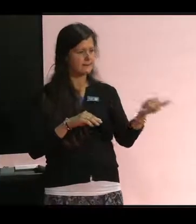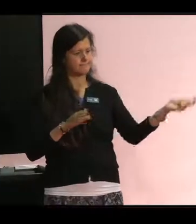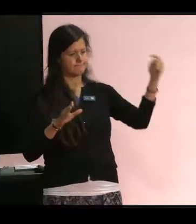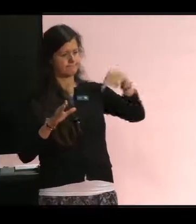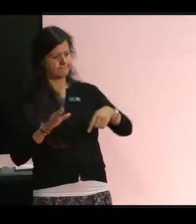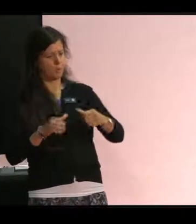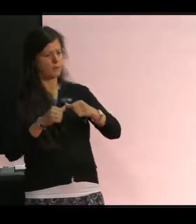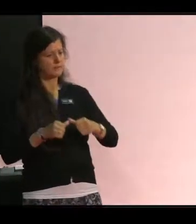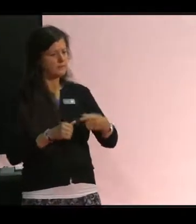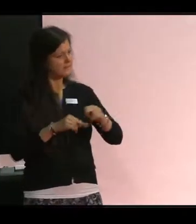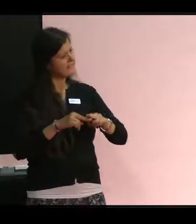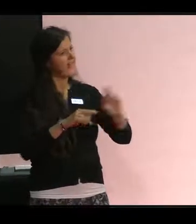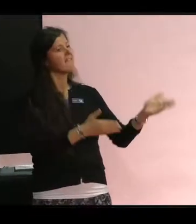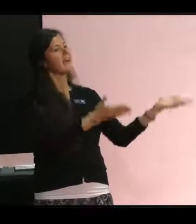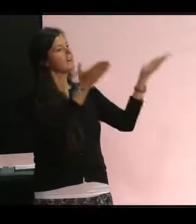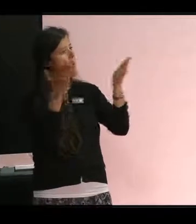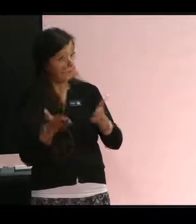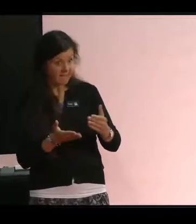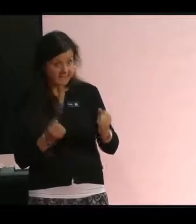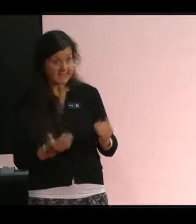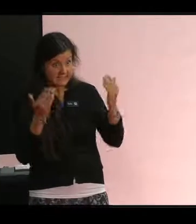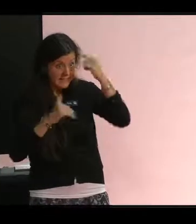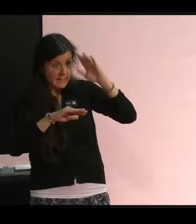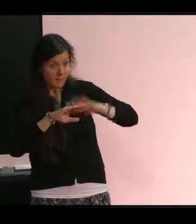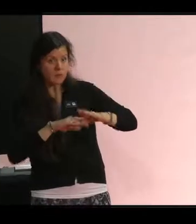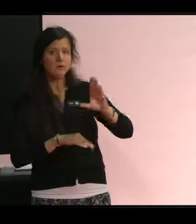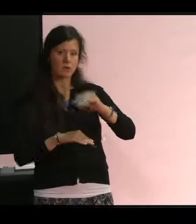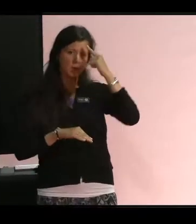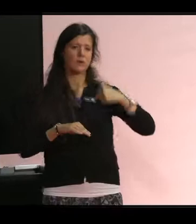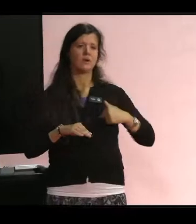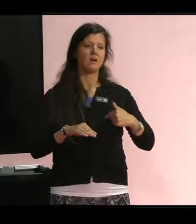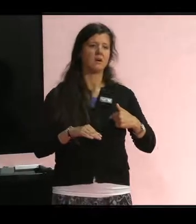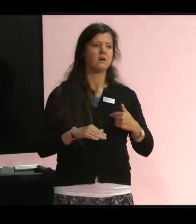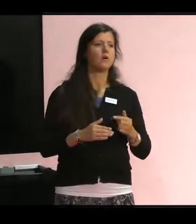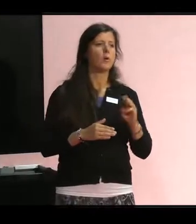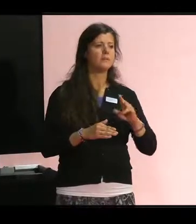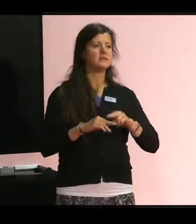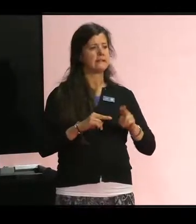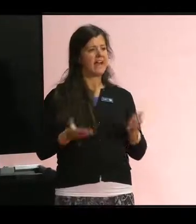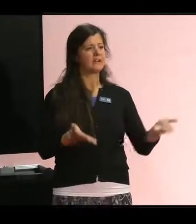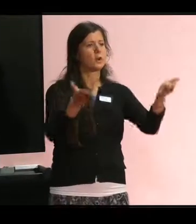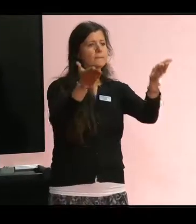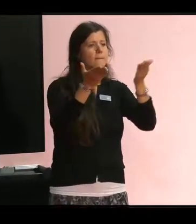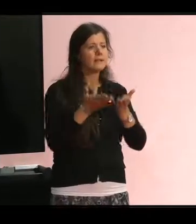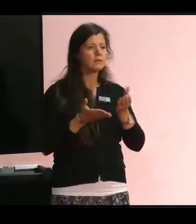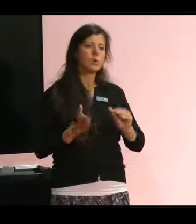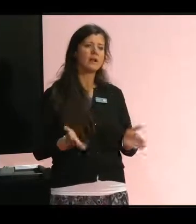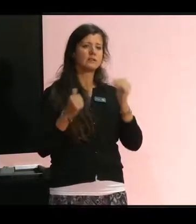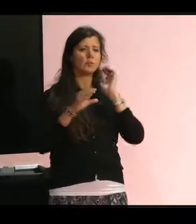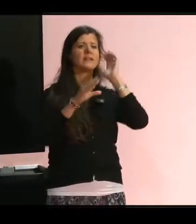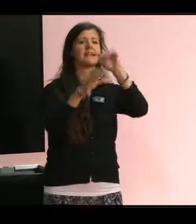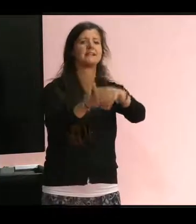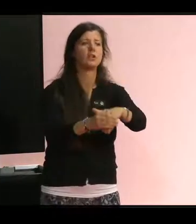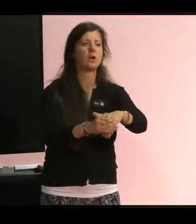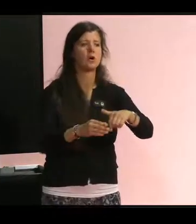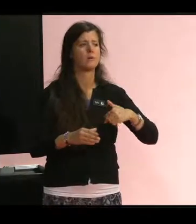till en organisation? Ja, men det tror jag. För att om man känner sig välkomnad och inkluderad så kan man ju vara med och delta på ett mycket